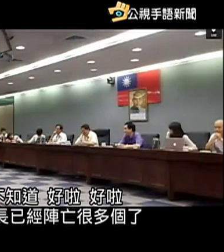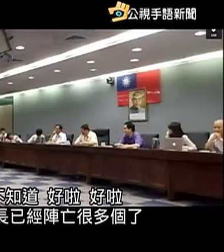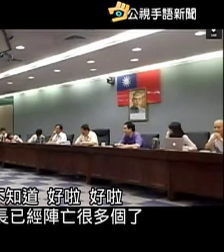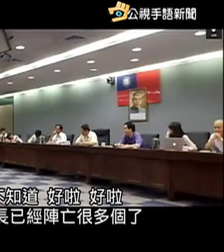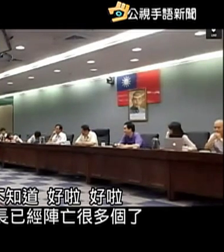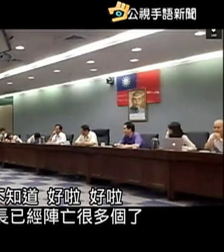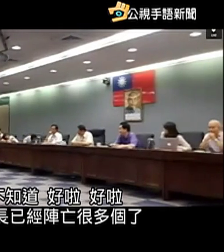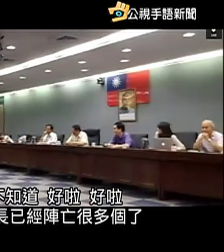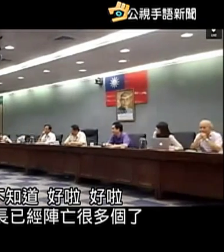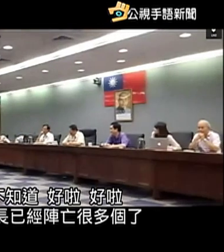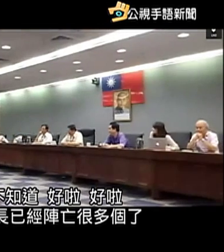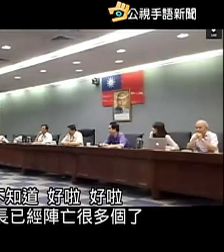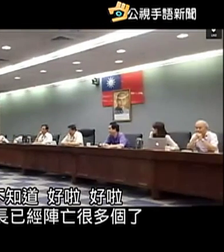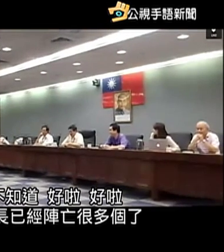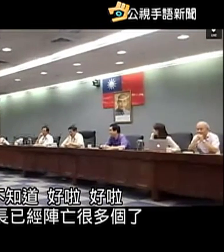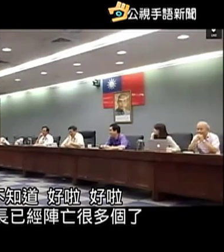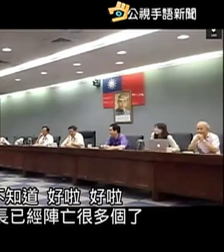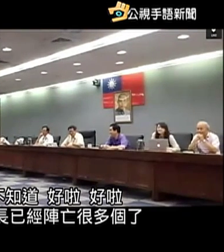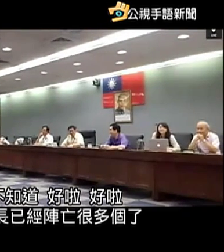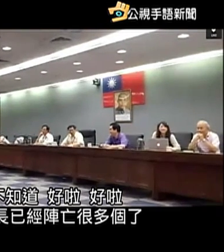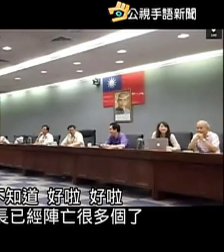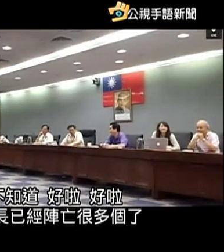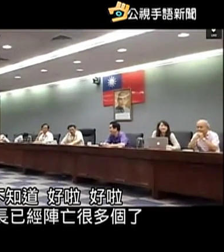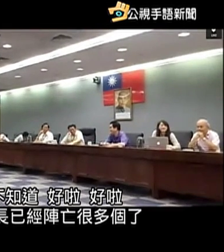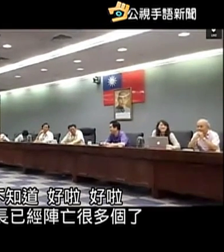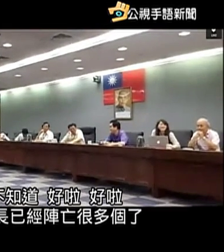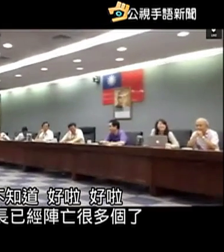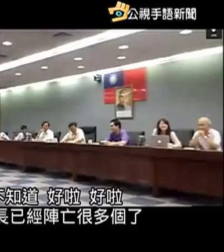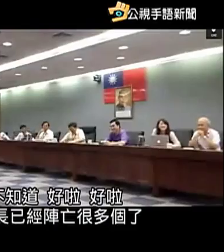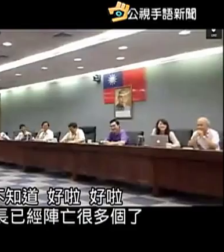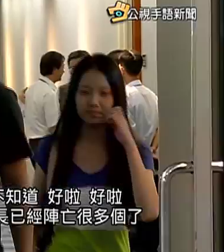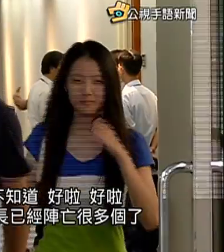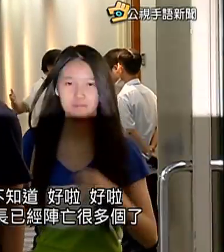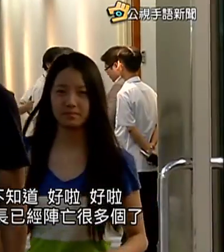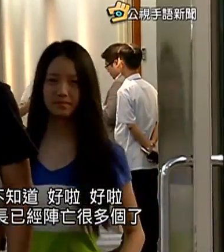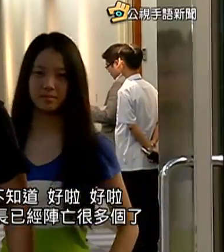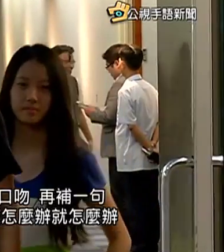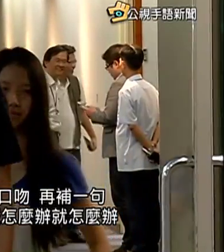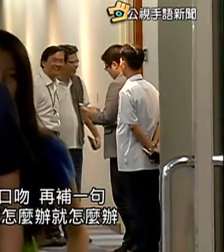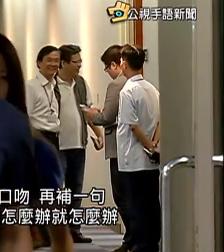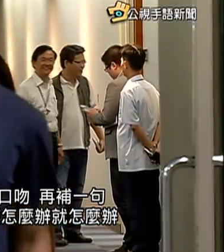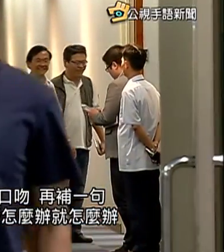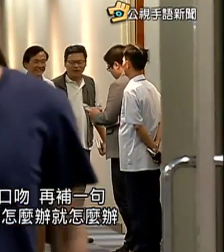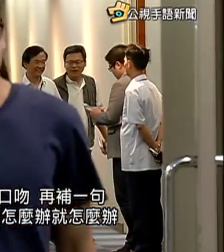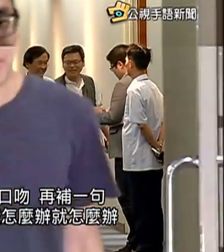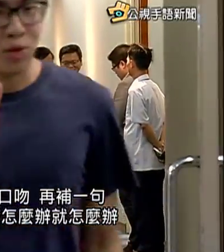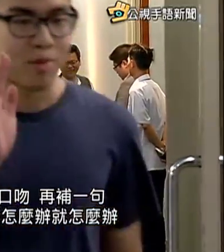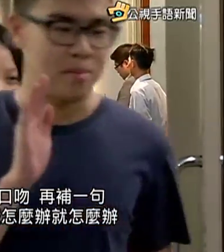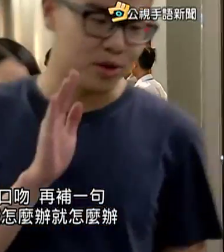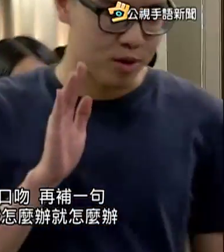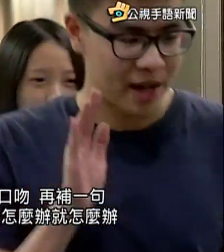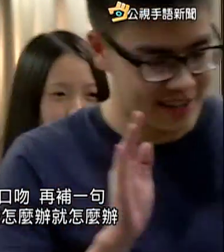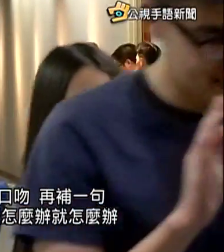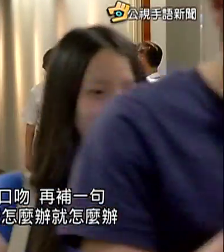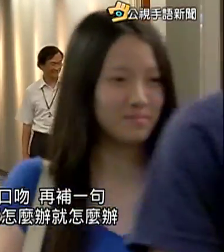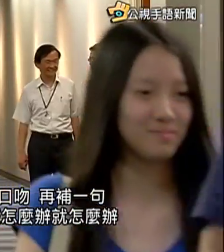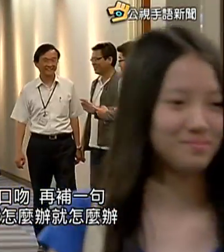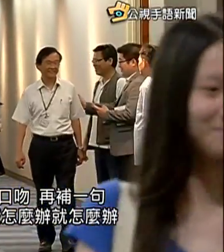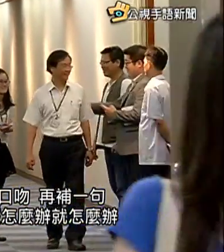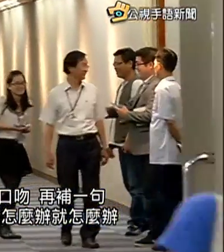好了，我们问局长已经阵亡很多个了。 幽默口吻再补一句，到时候该怎么办就怎么办。学